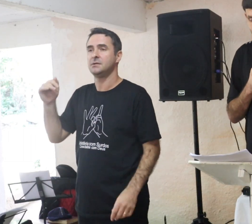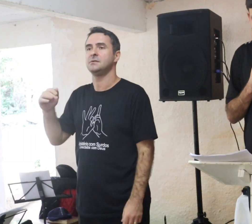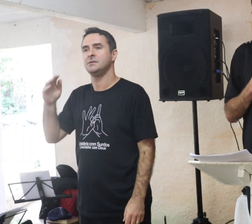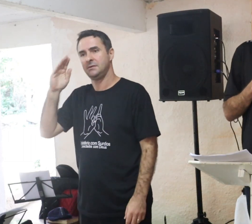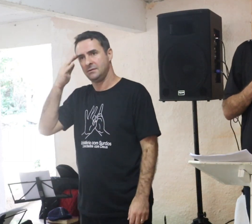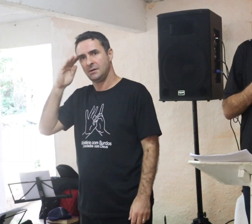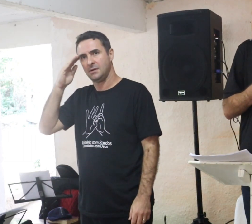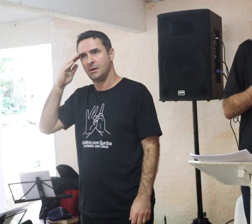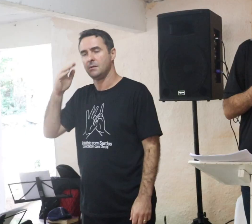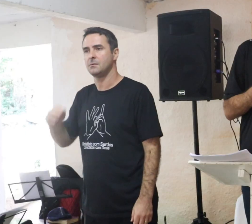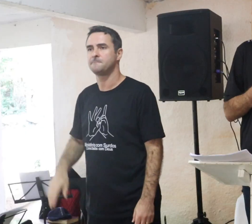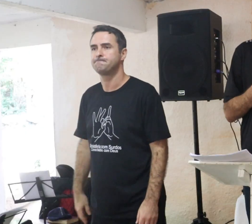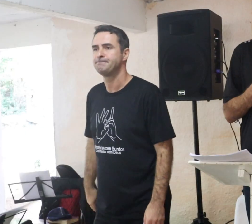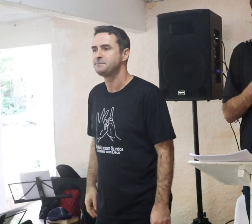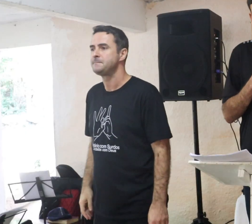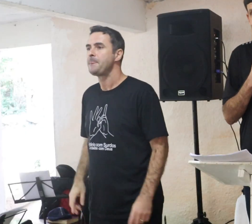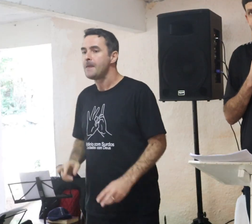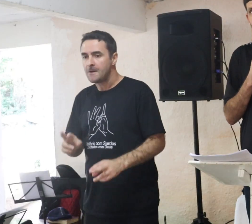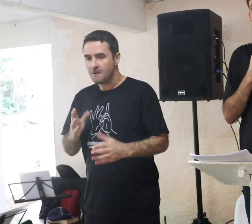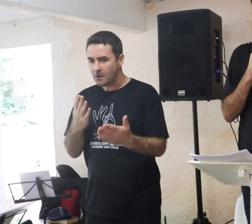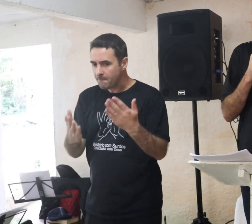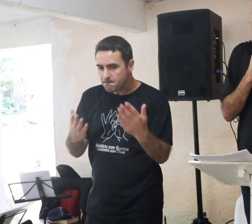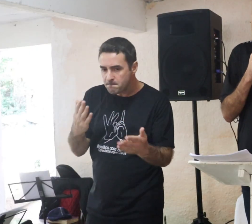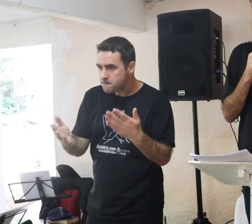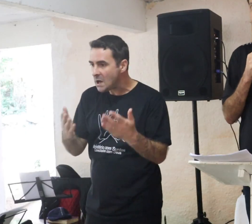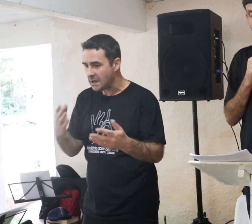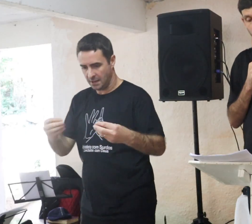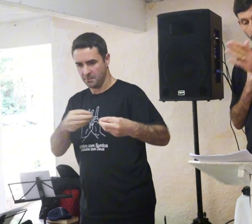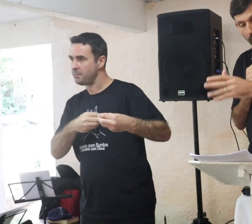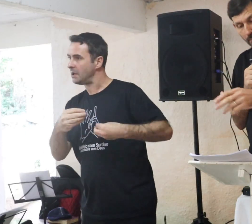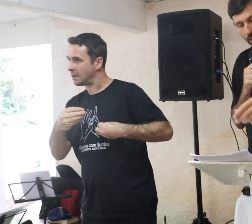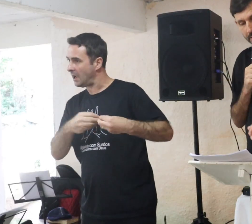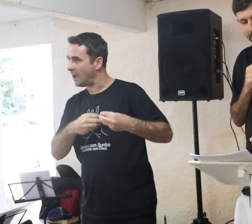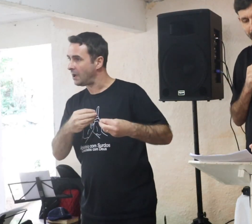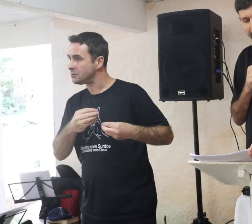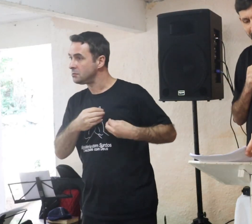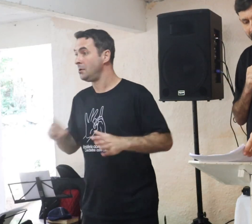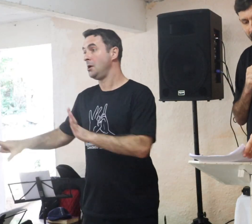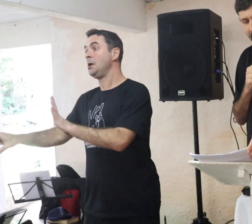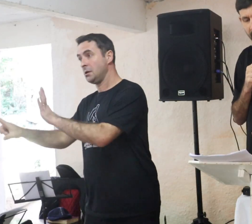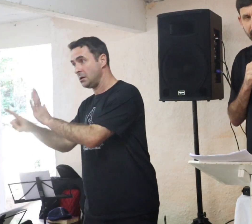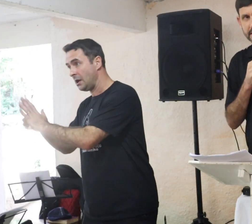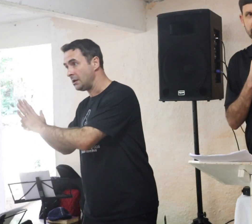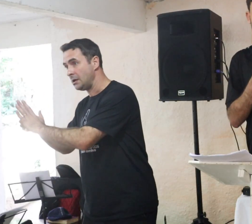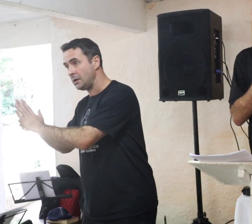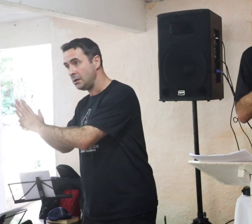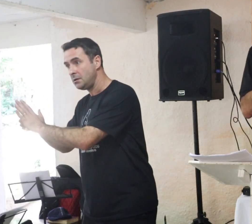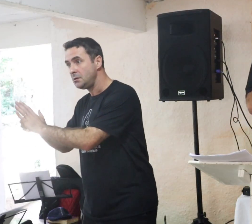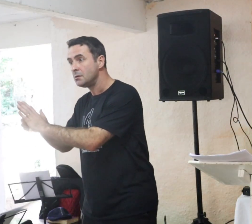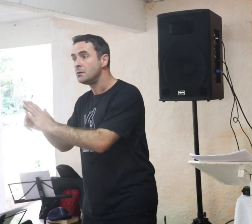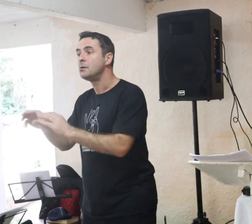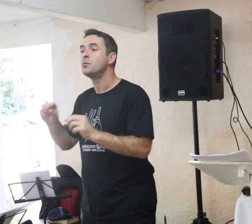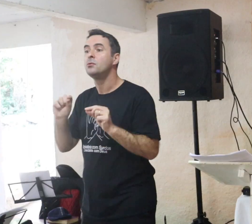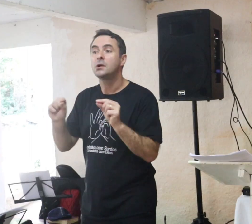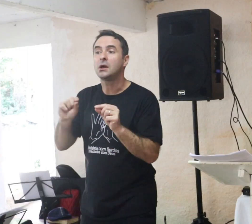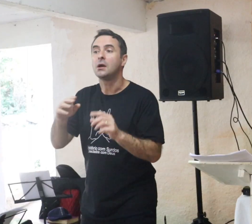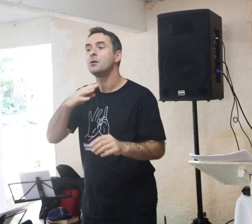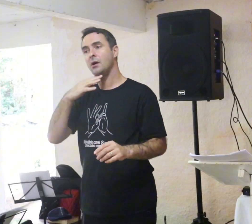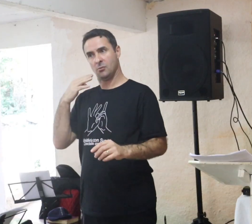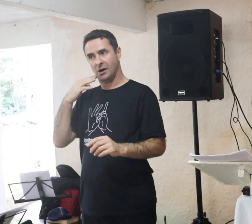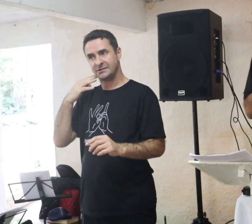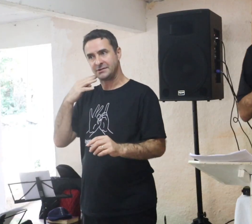Ele vai falar aqui da relação do pecado e da lei com a morte. Ele está dizendo, a morte